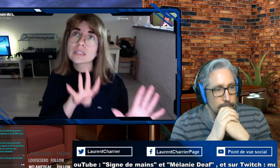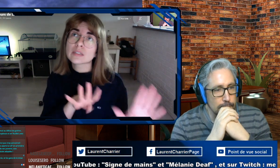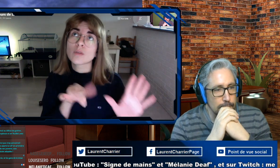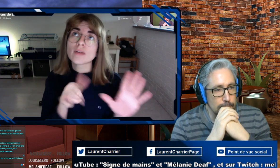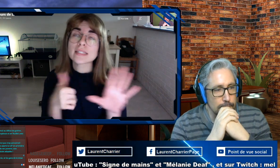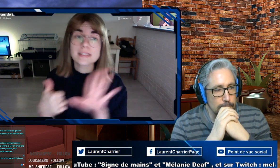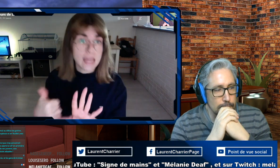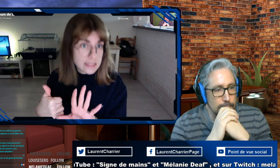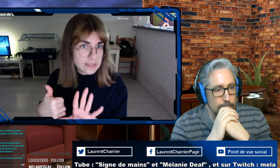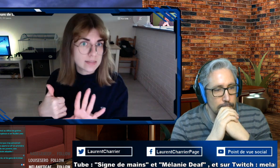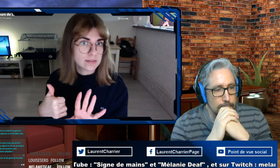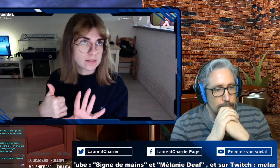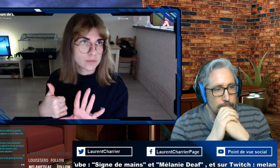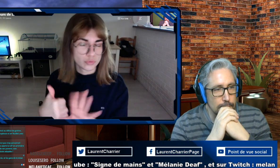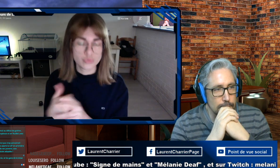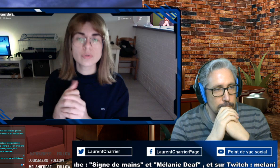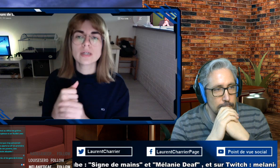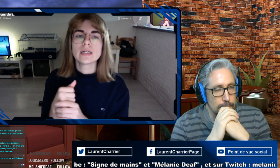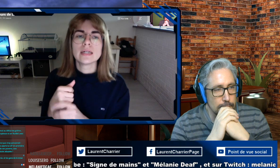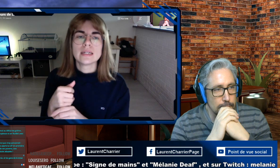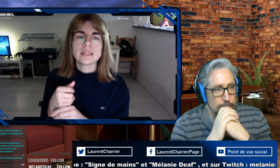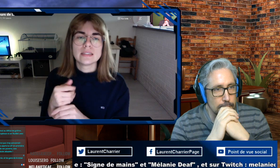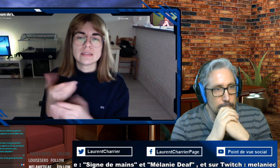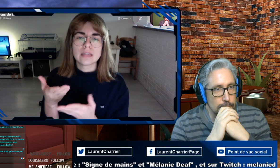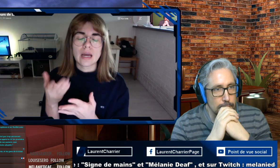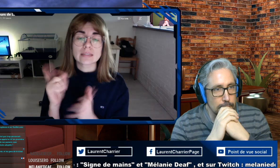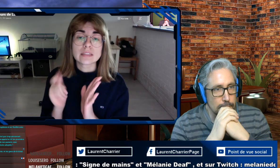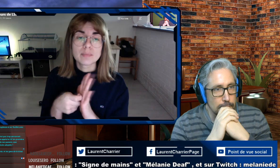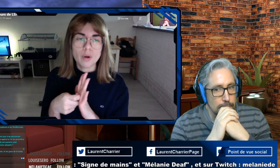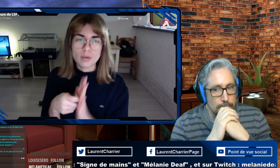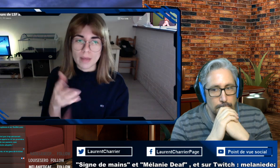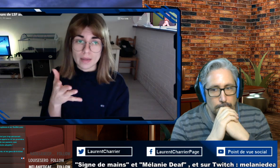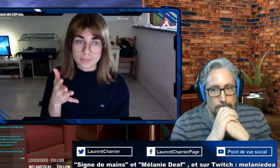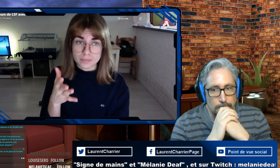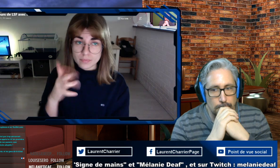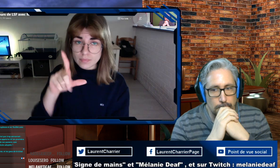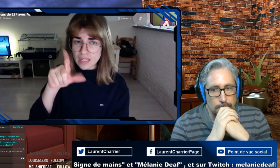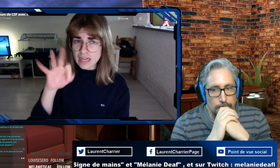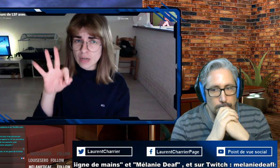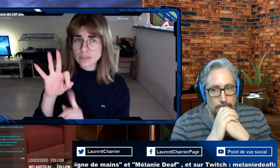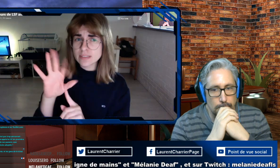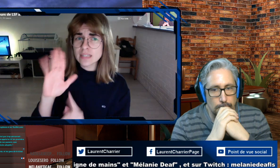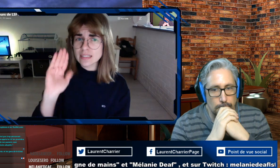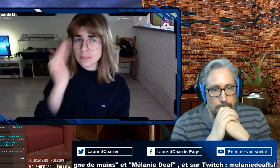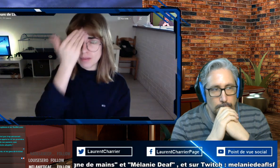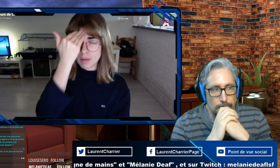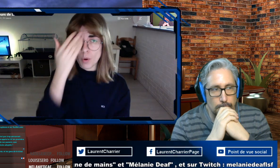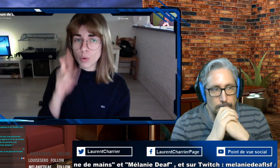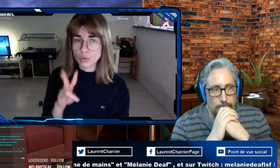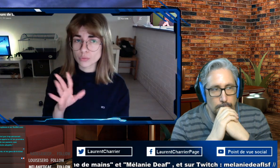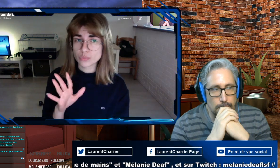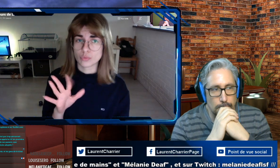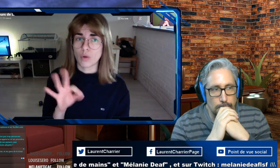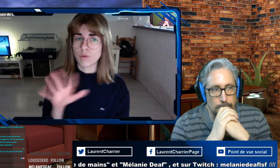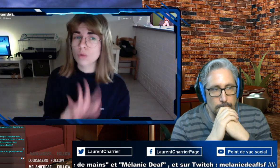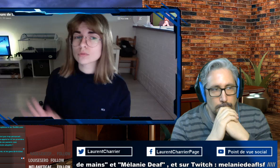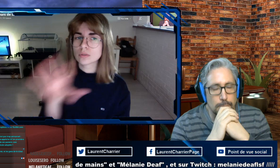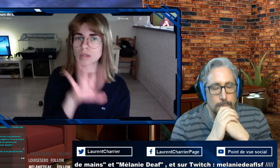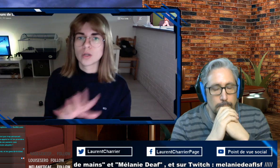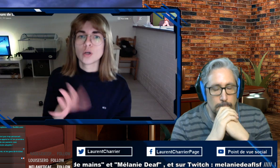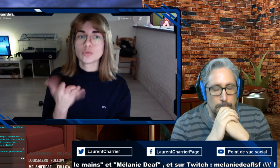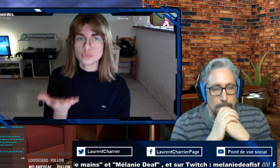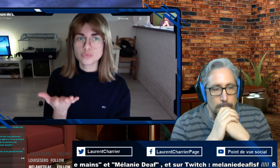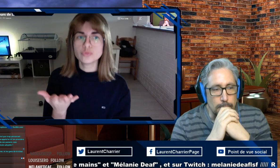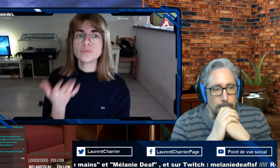1996, du coup. Et à cette époque, bah, la langue des signes n'était pas vraiment reconnue en